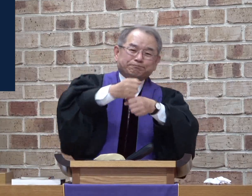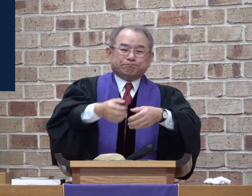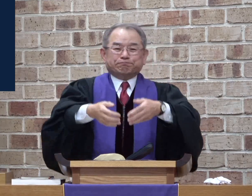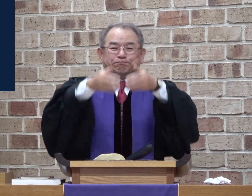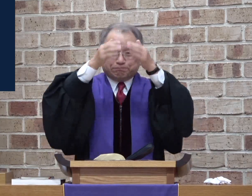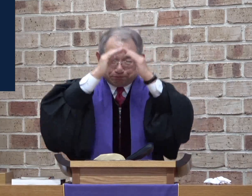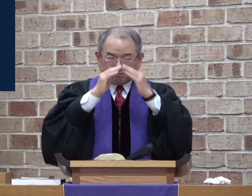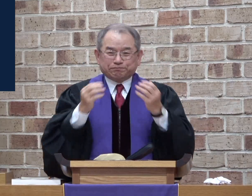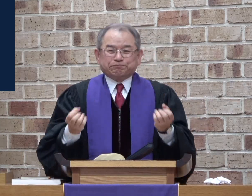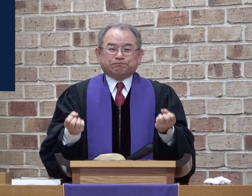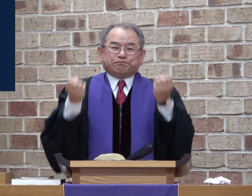동일한 날짜로